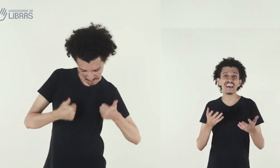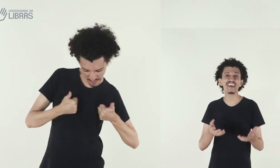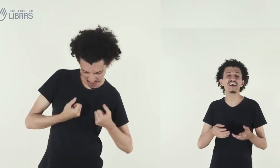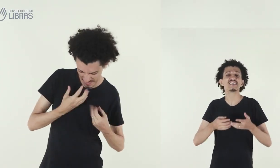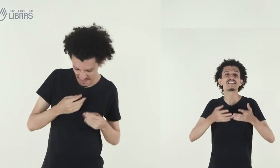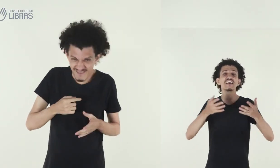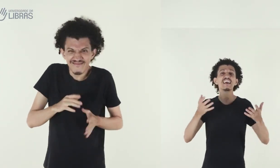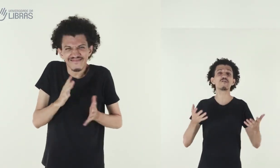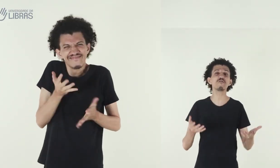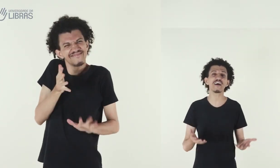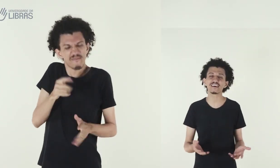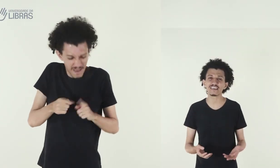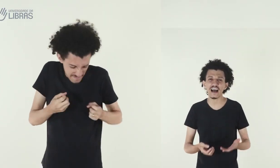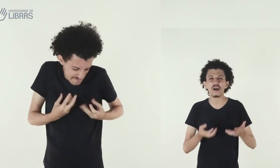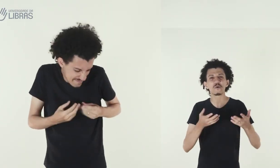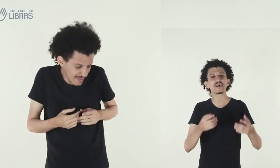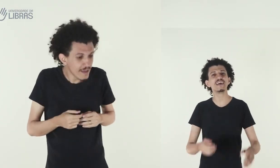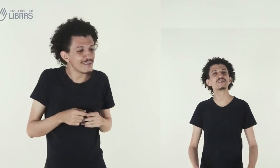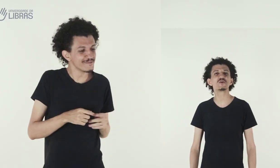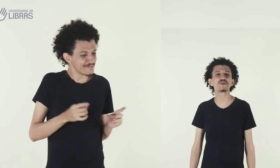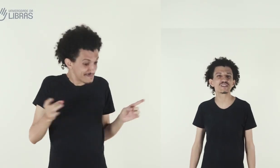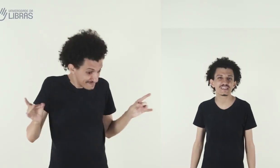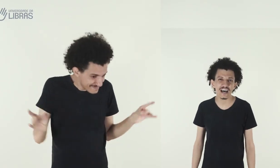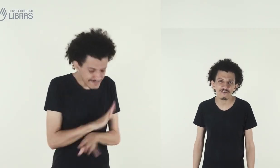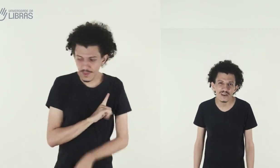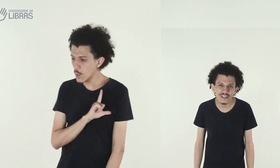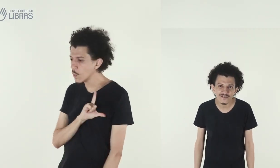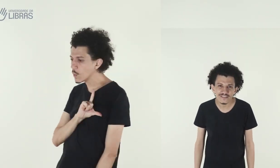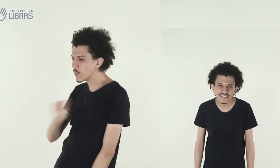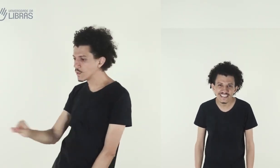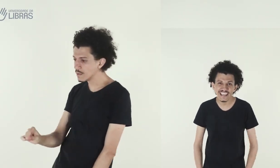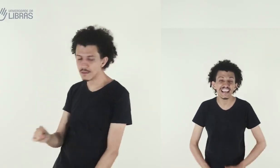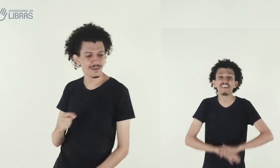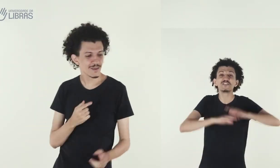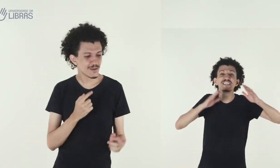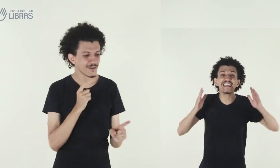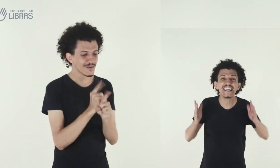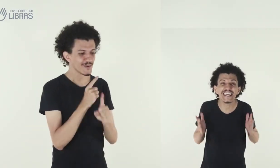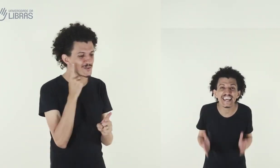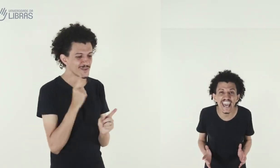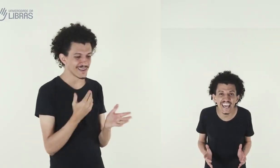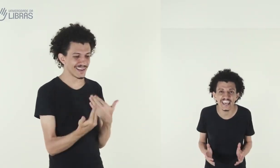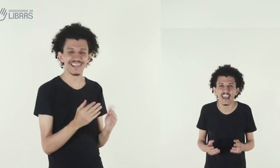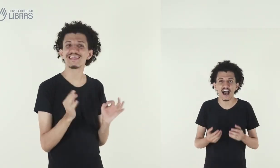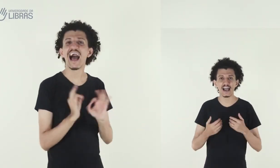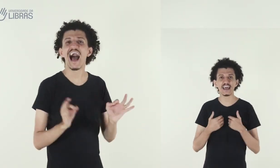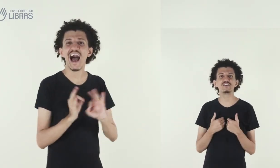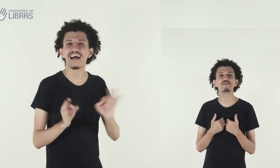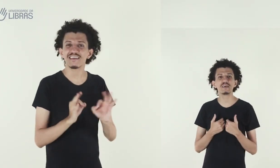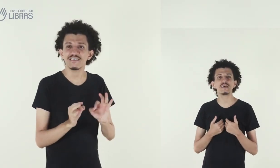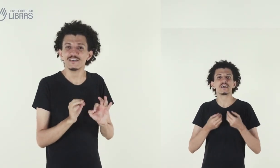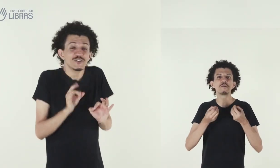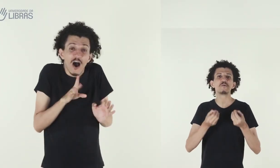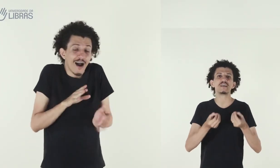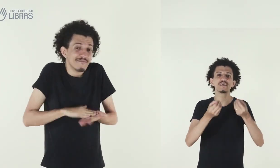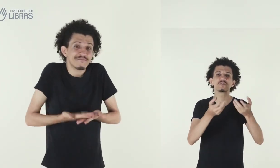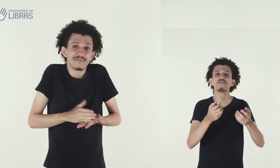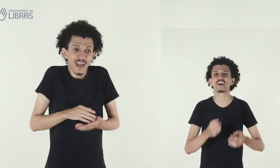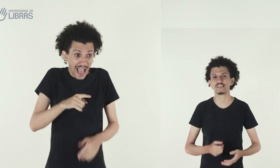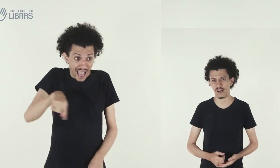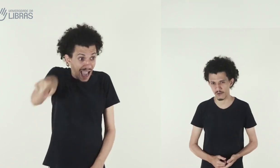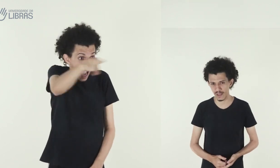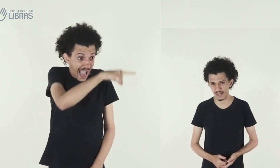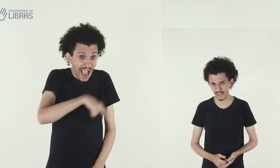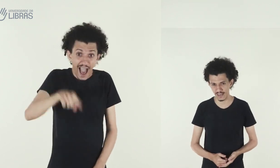e saía sem nem conversar com aqueles surdos que estavam ali. E lá não tinha ninguém, além de mim, que